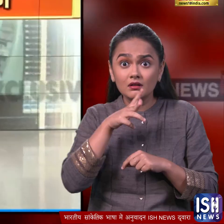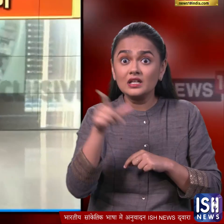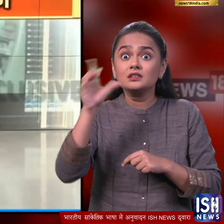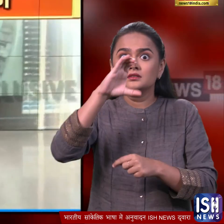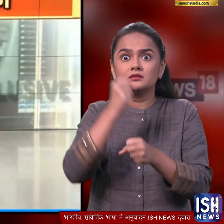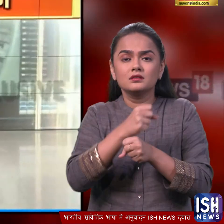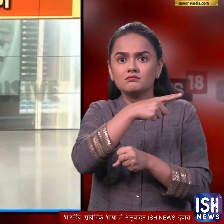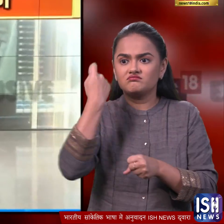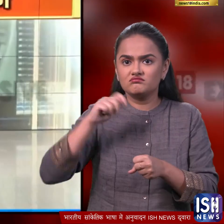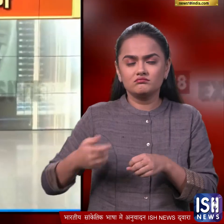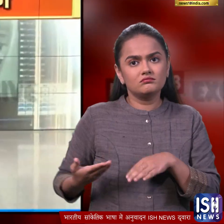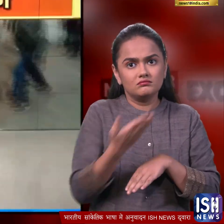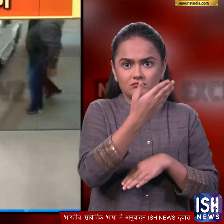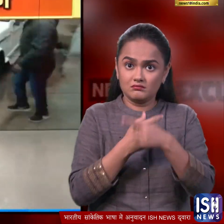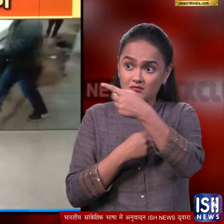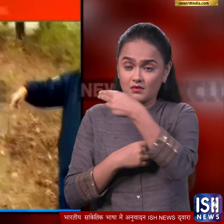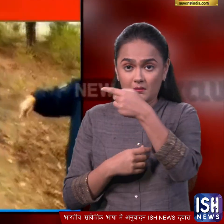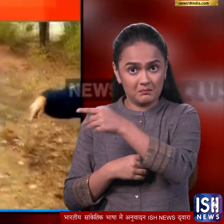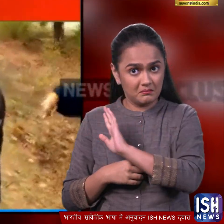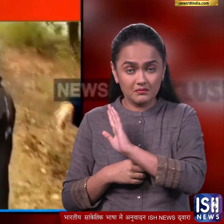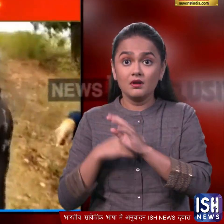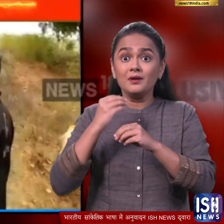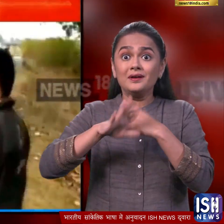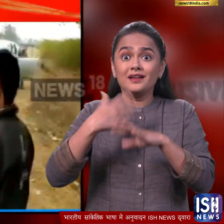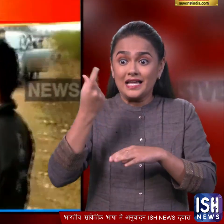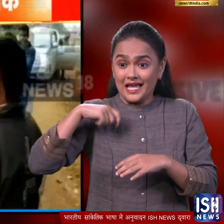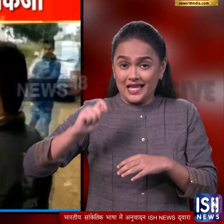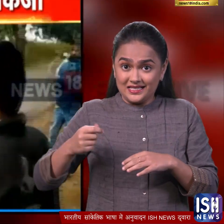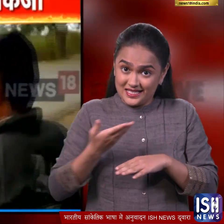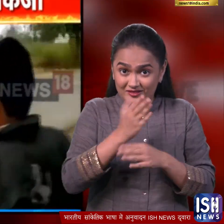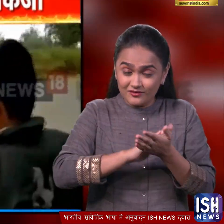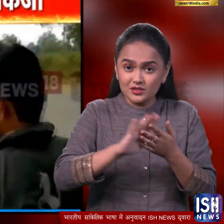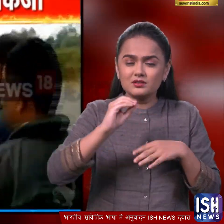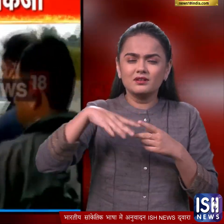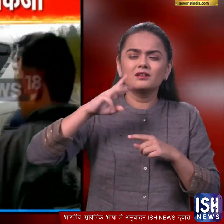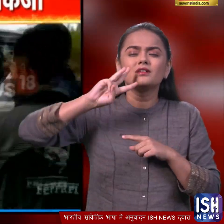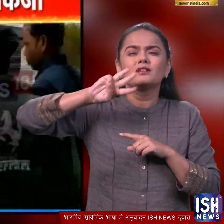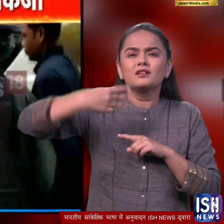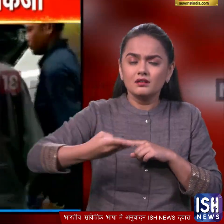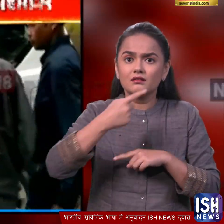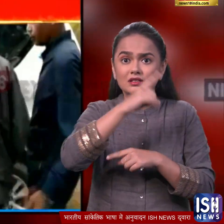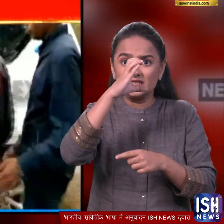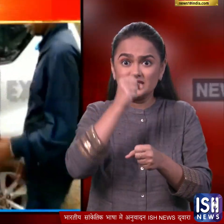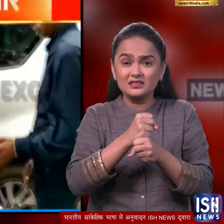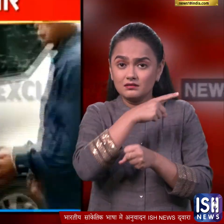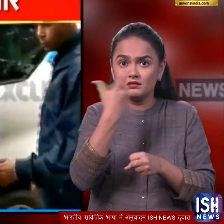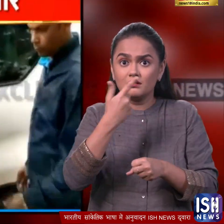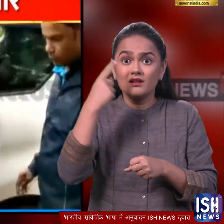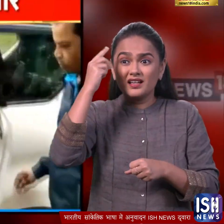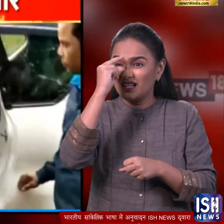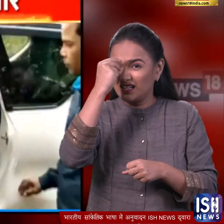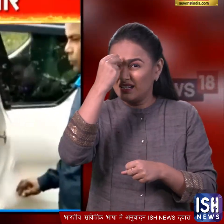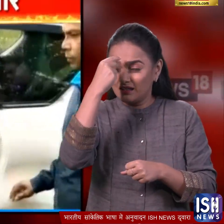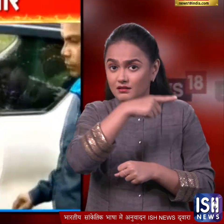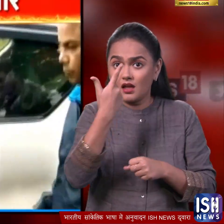छत्तीसगढ़ में उनके खिलाफ केस दर्ज किया गया था। और केस दर्ज करने के 3 दिन बाद छत्तीसगढ़ पुलिस ने कालीचरण महाराज को